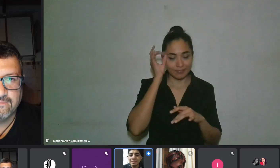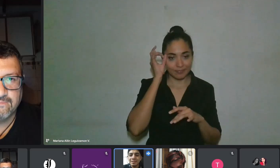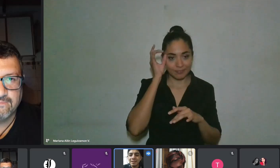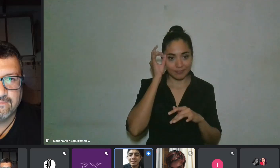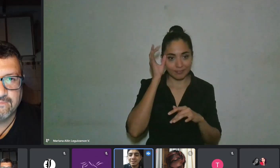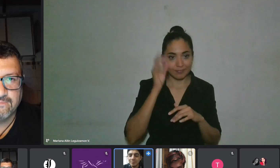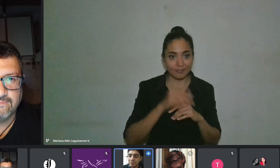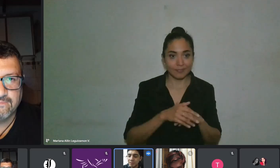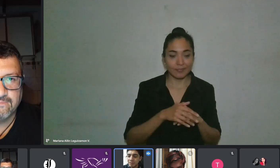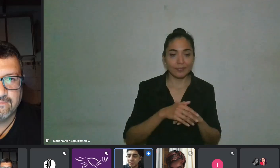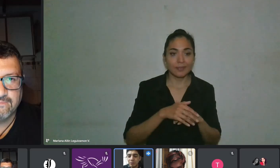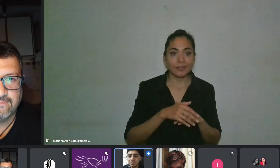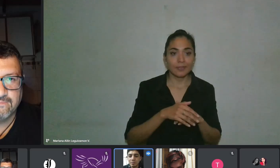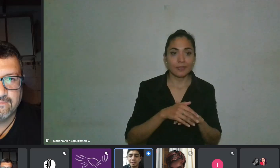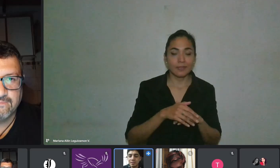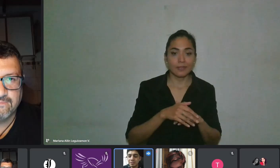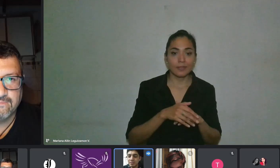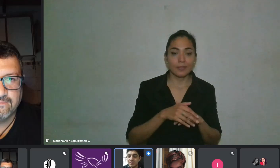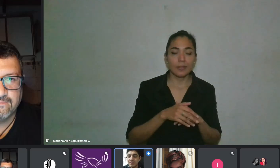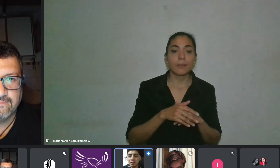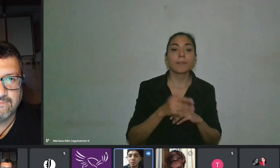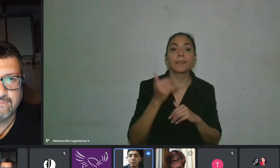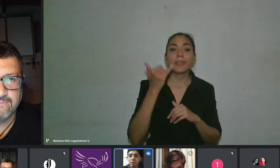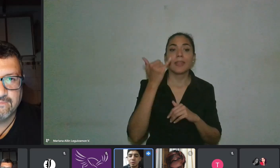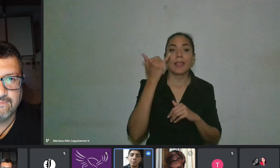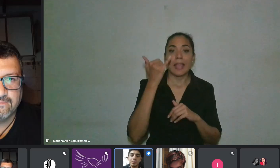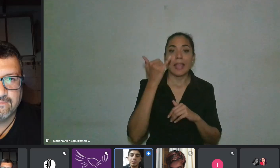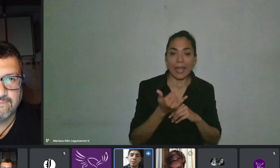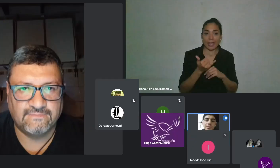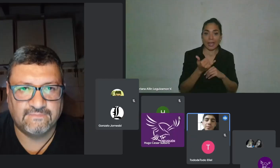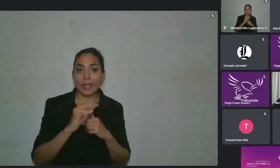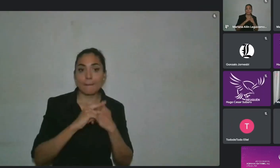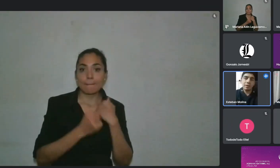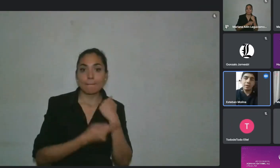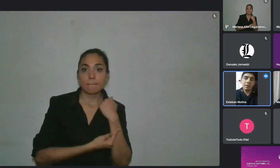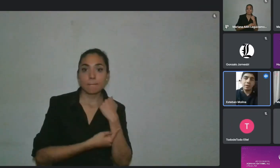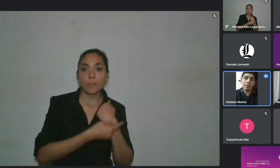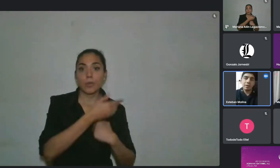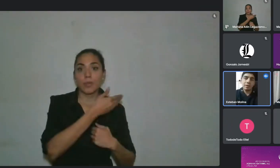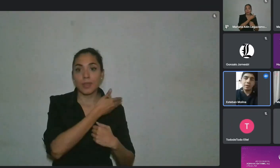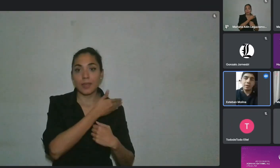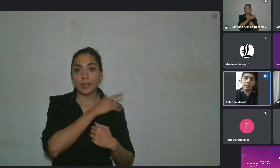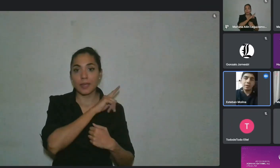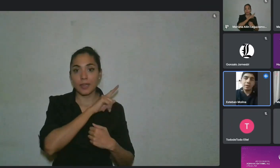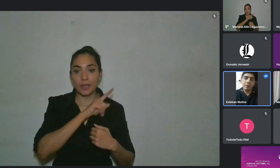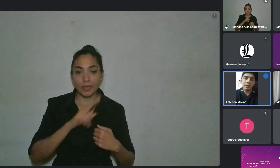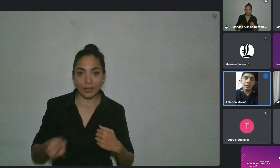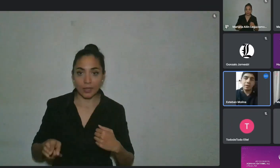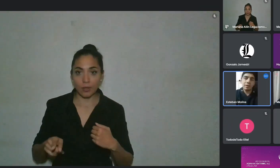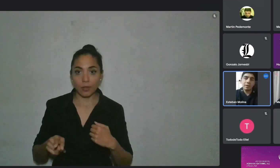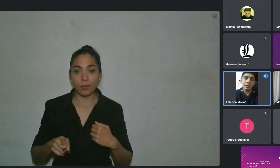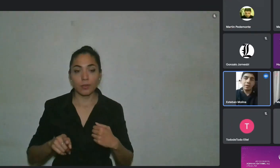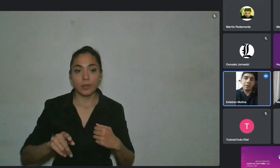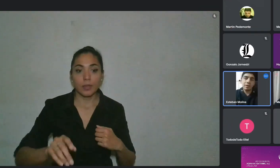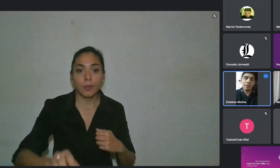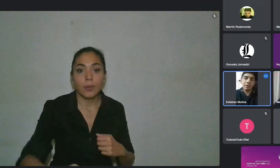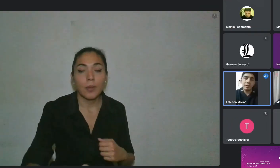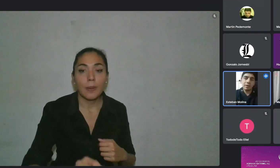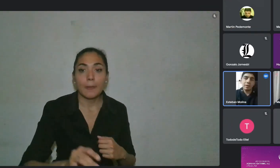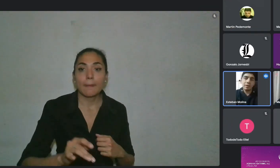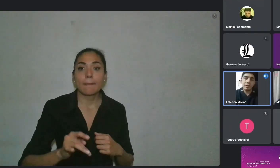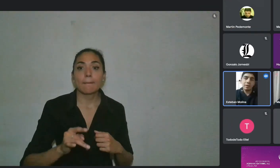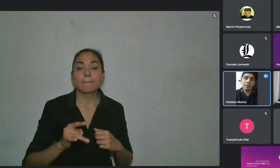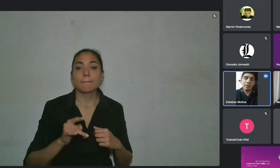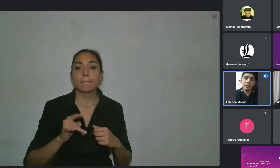no, te decía que si, viste que tenemos representación del Ejecutivo por localidad o por provincia.